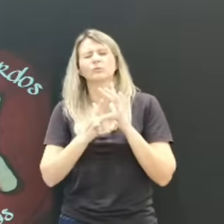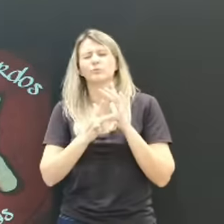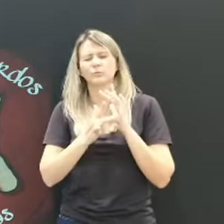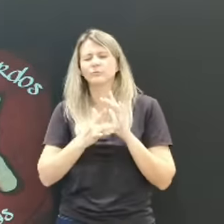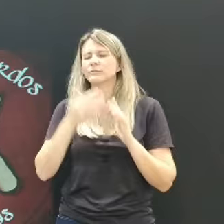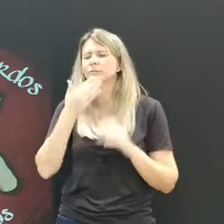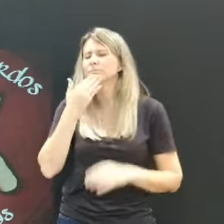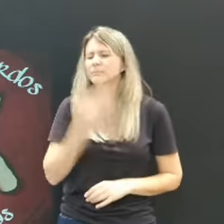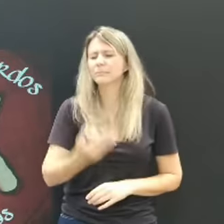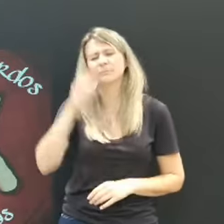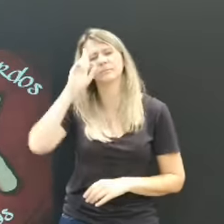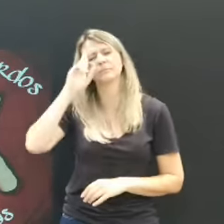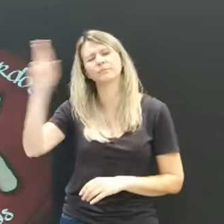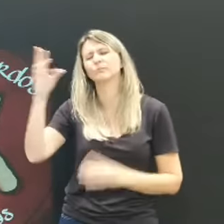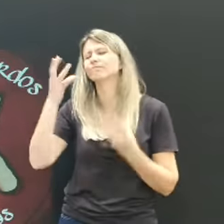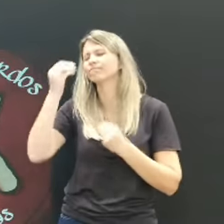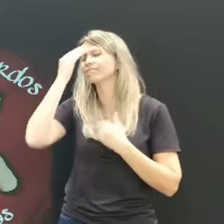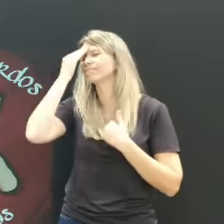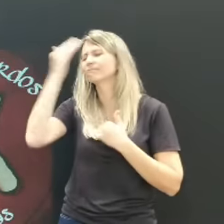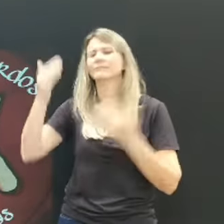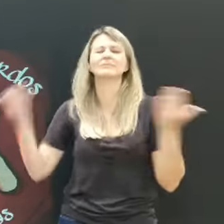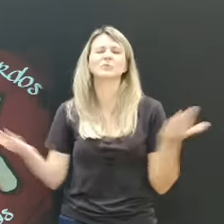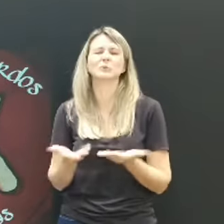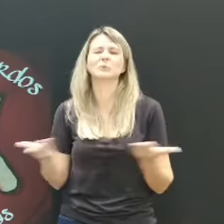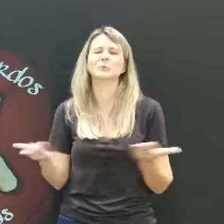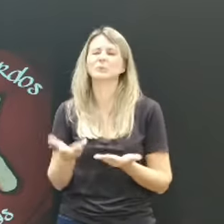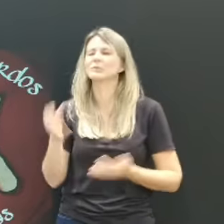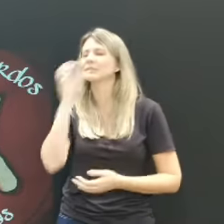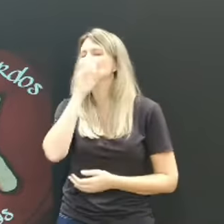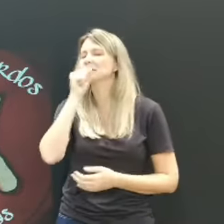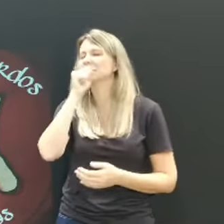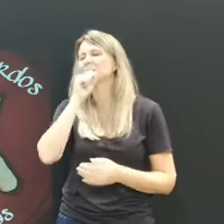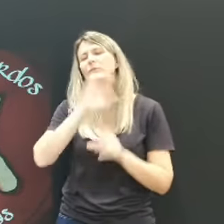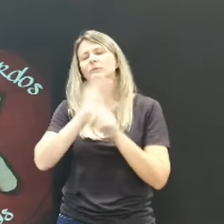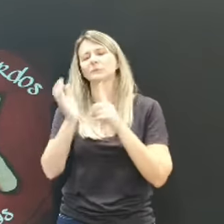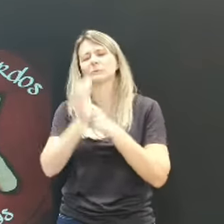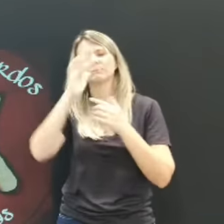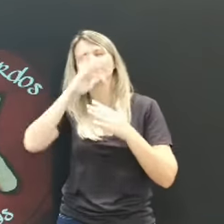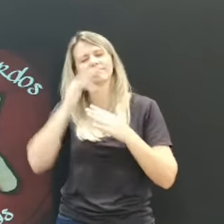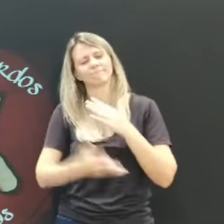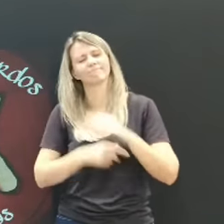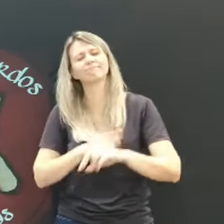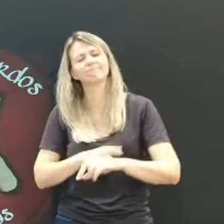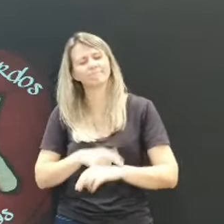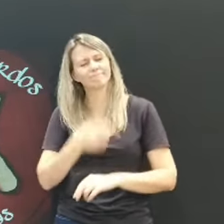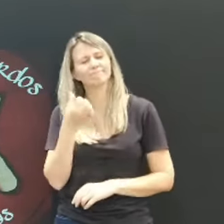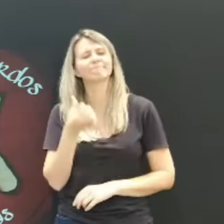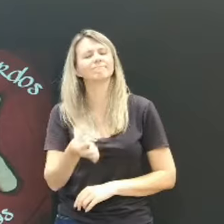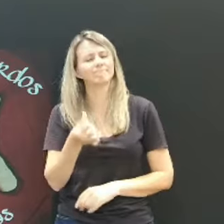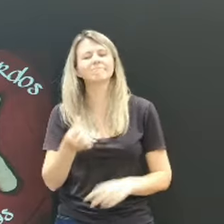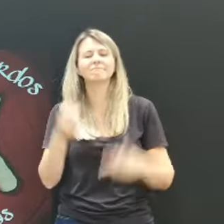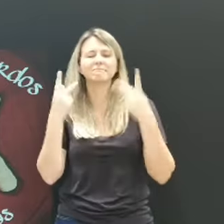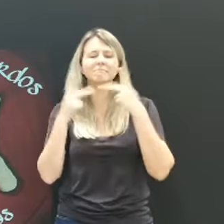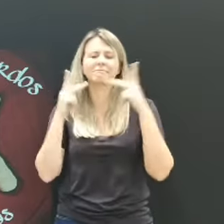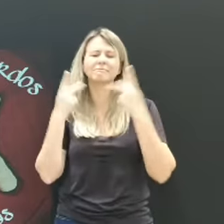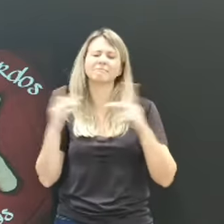Senhor Jesus, muito obrigado, Pai, por esse sábado maravilhoso, pelo culto que